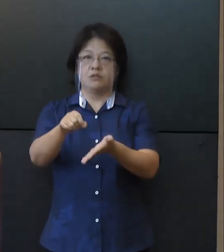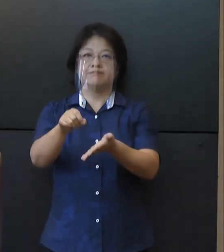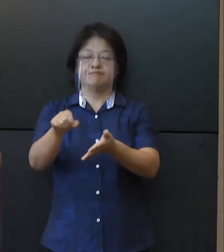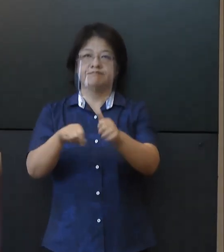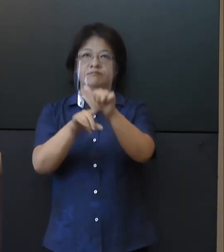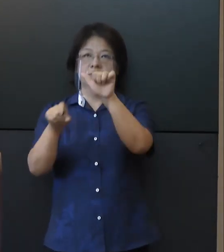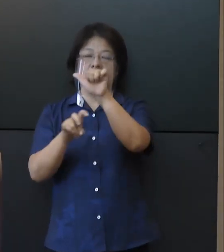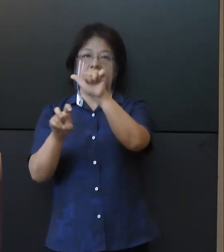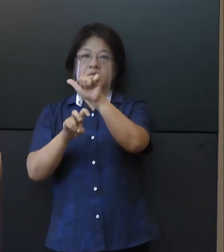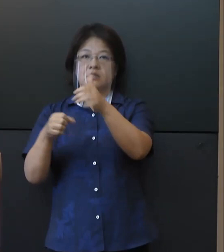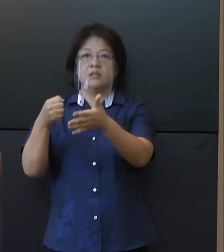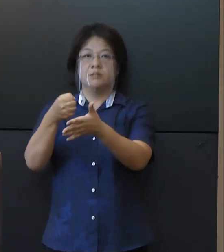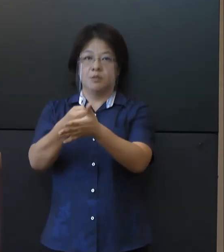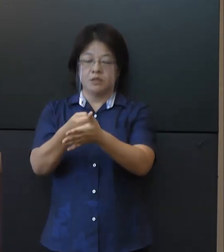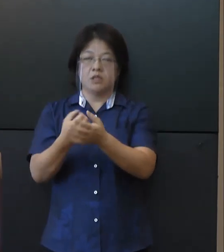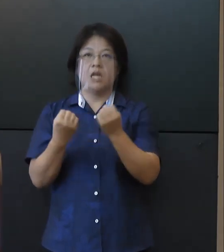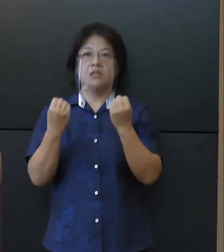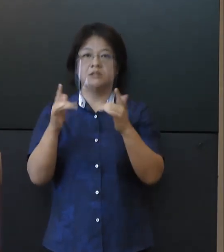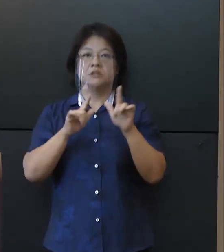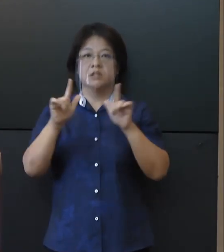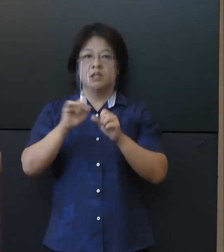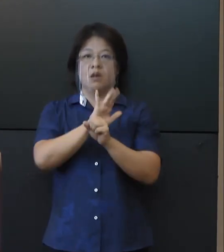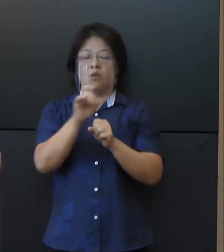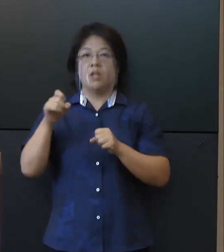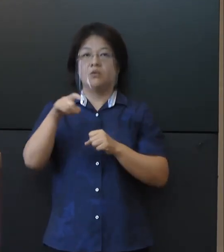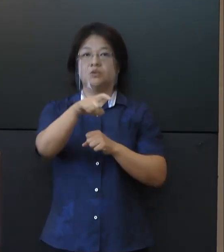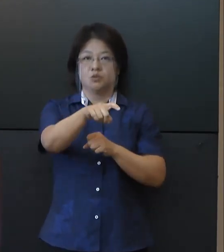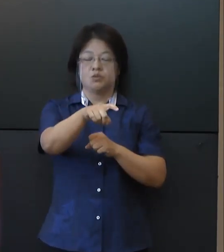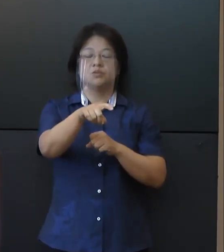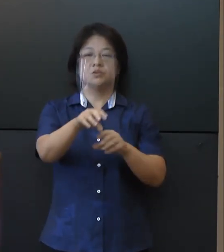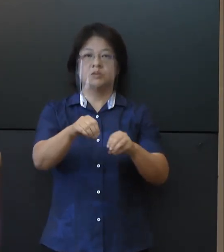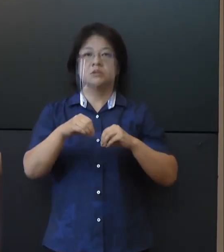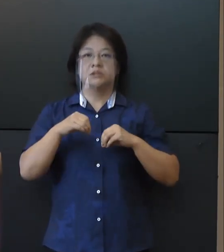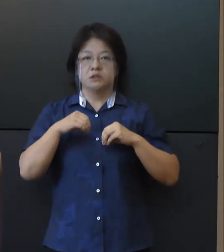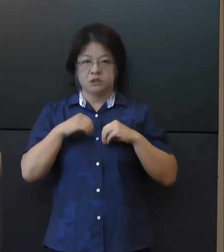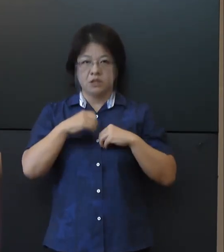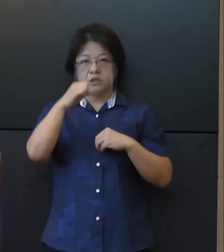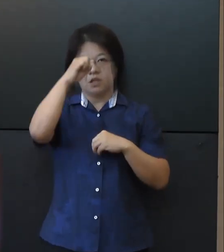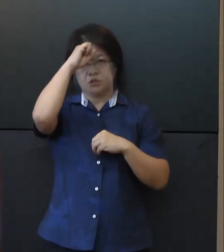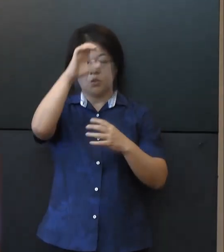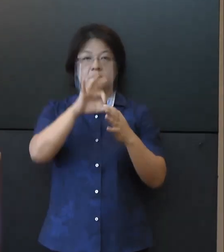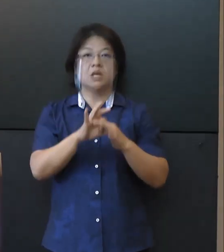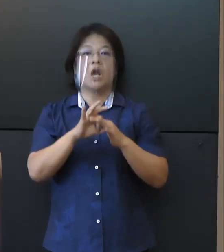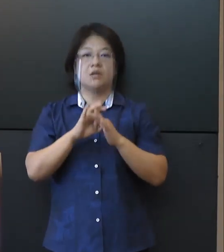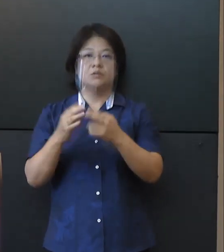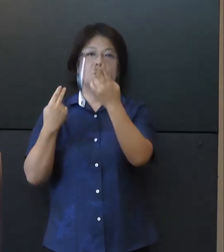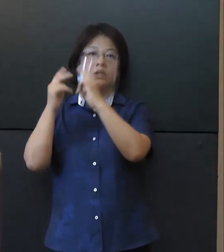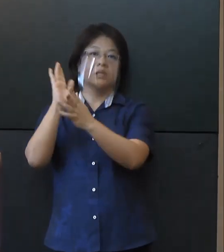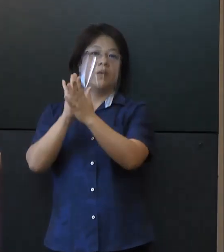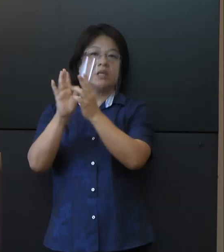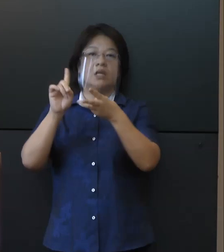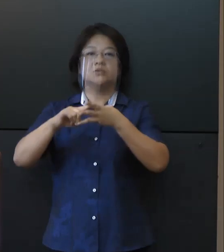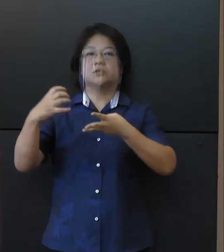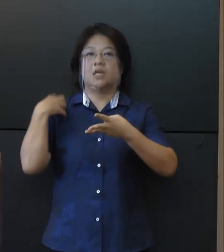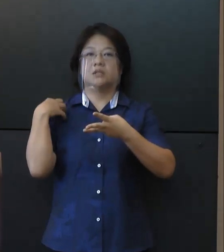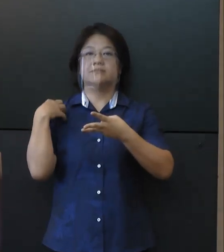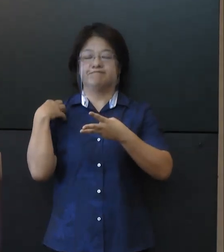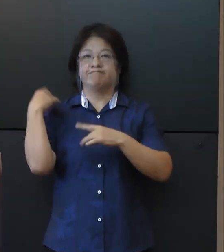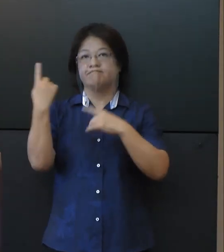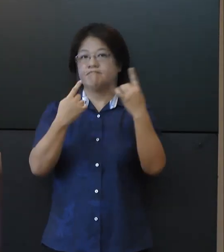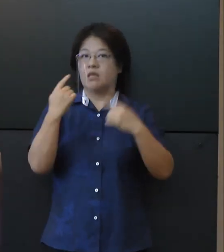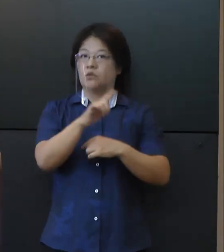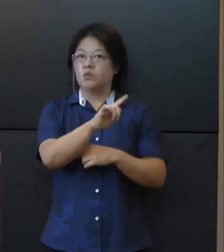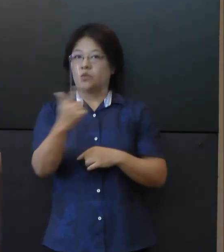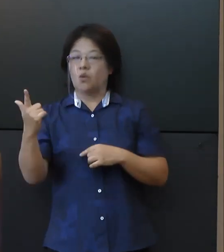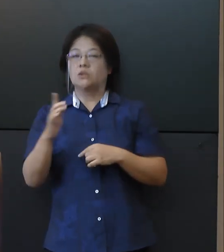に策定した新型コロナウイルス感染症にかかる沖縄県主催イベント